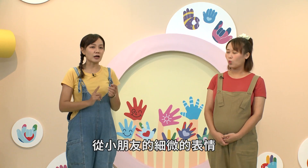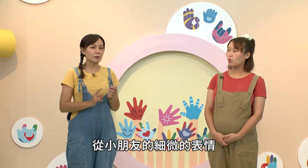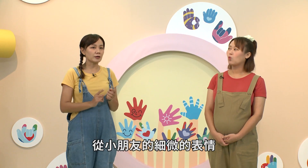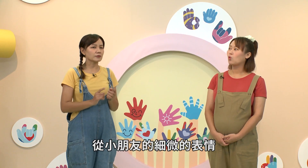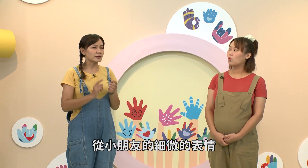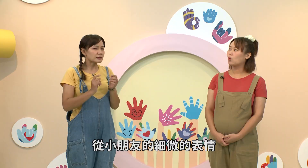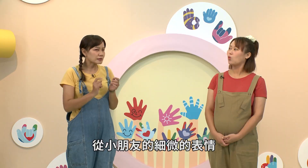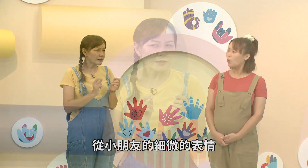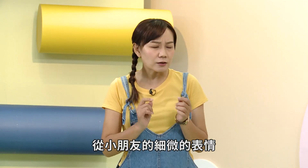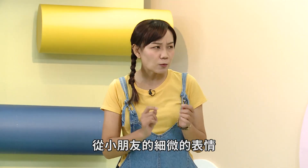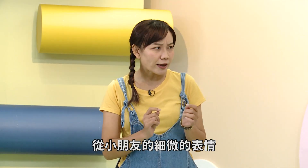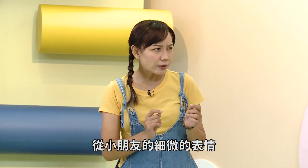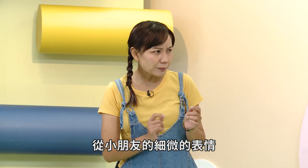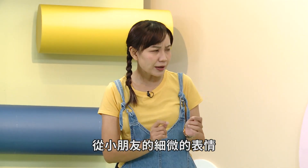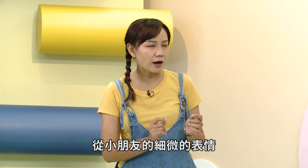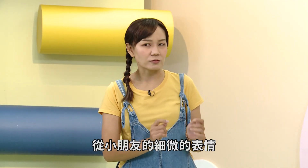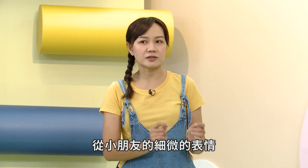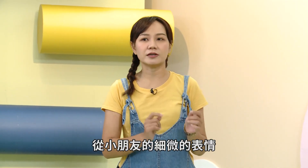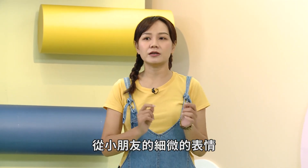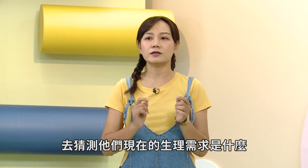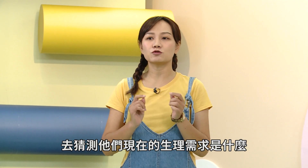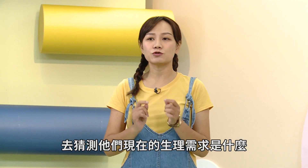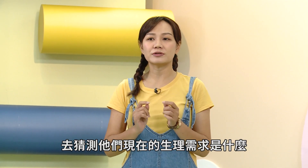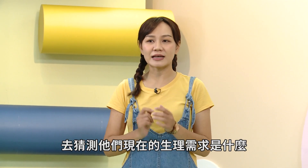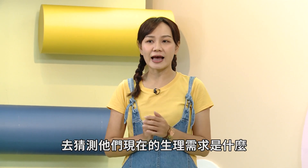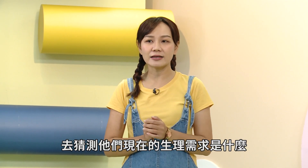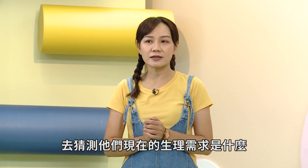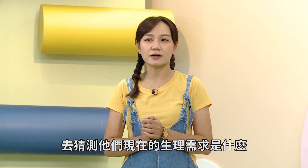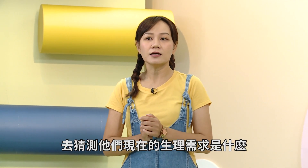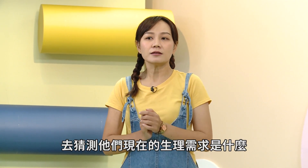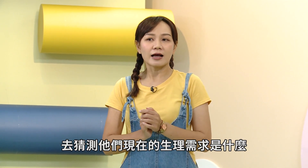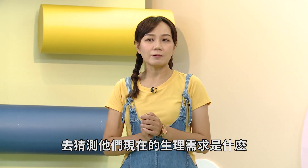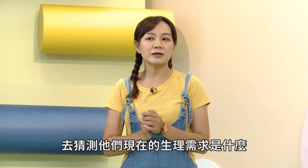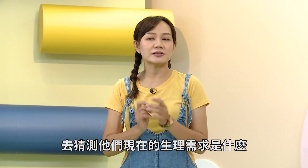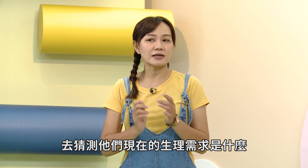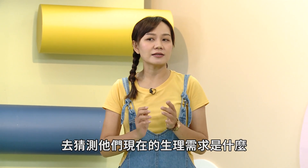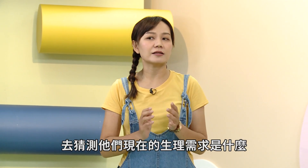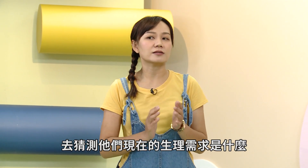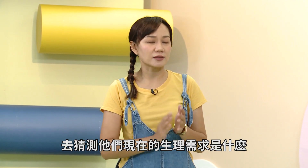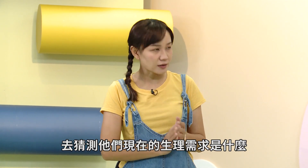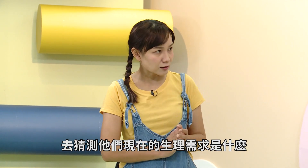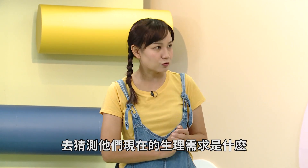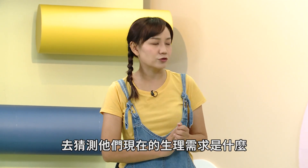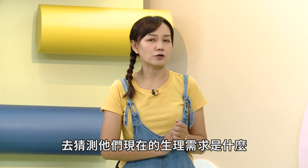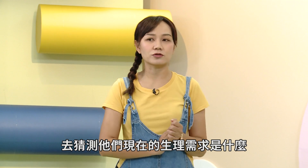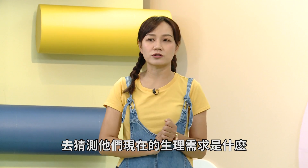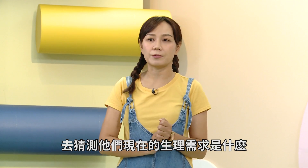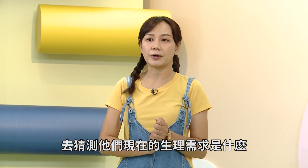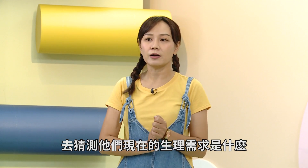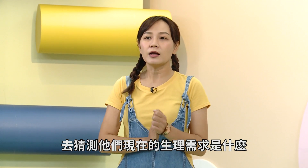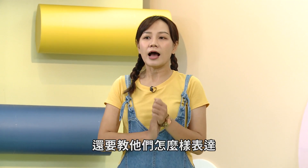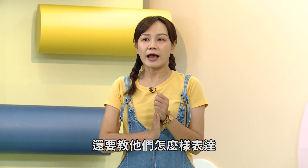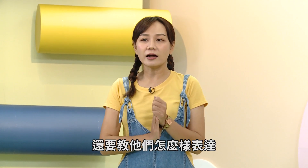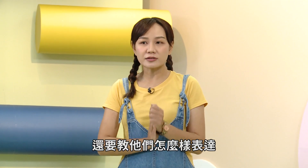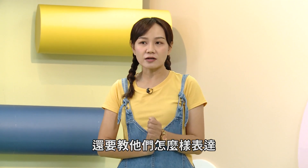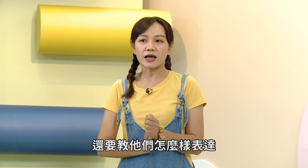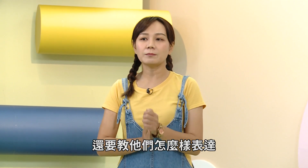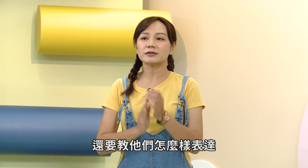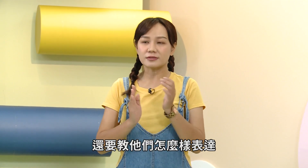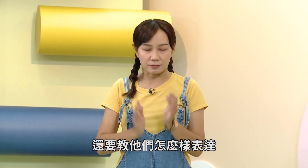朋友的细微的表情去猜测他们现在的生理需求是什么，还要教他们怎么